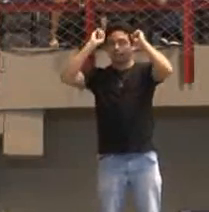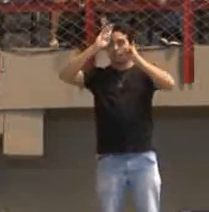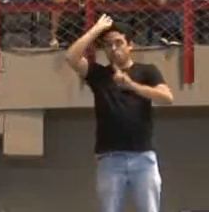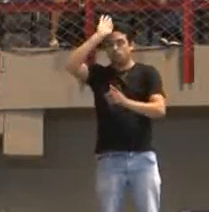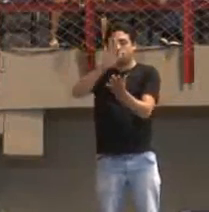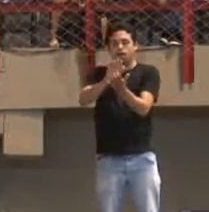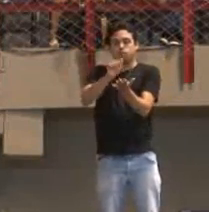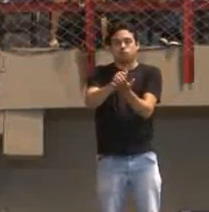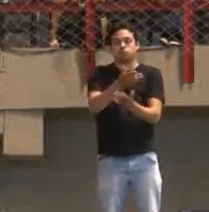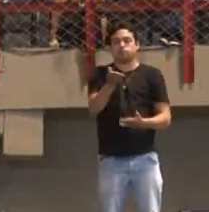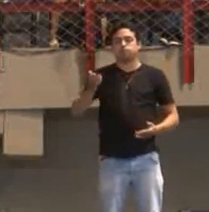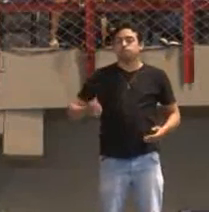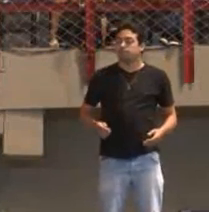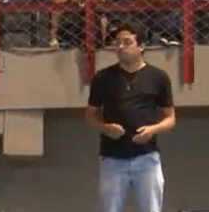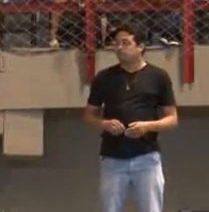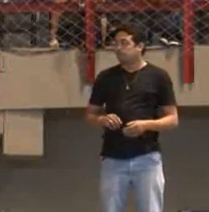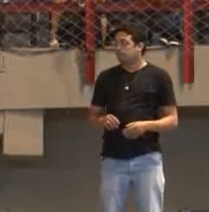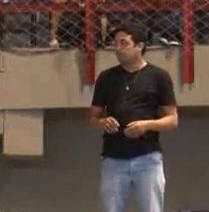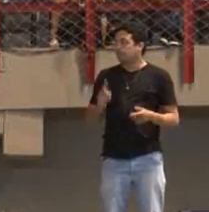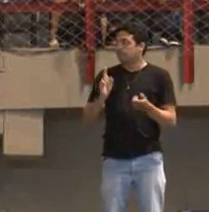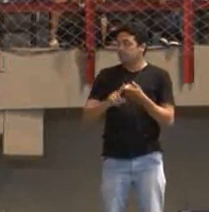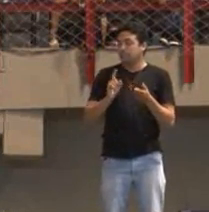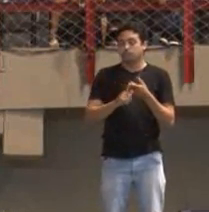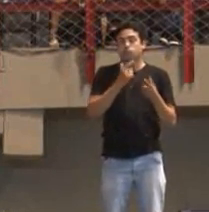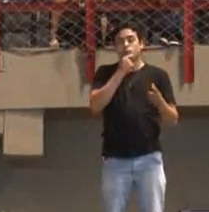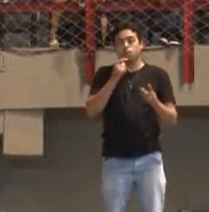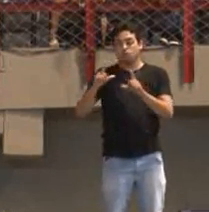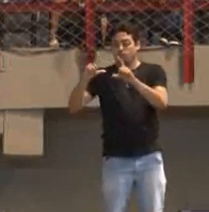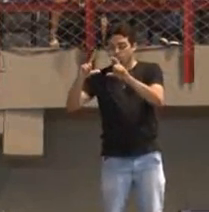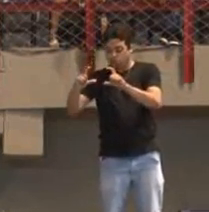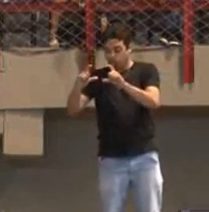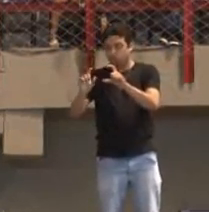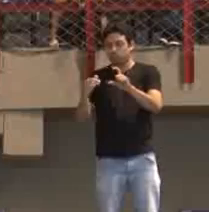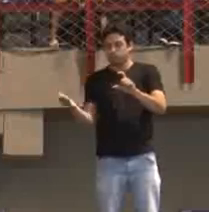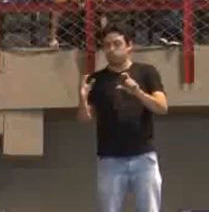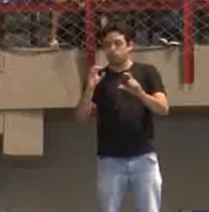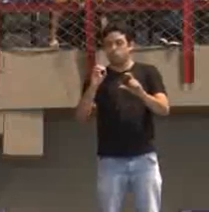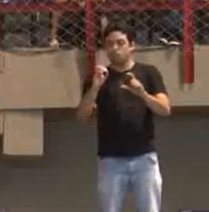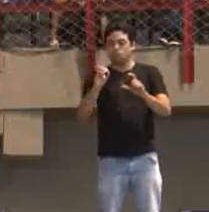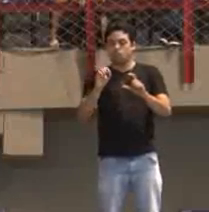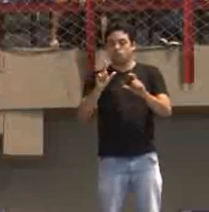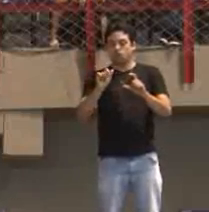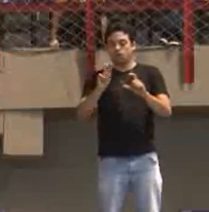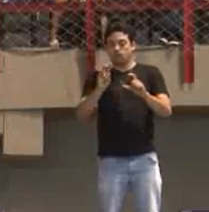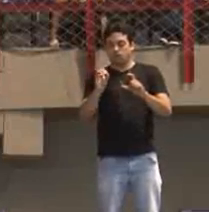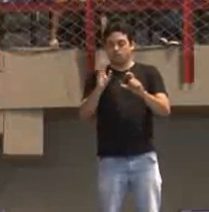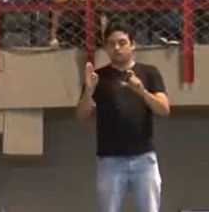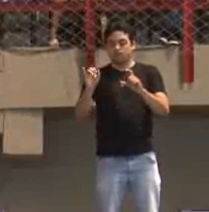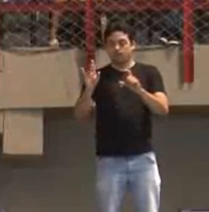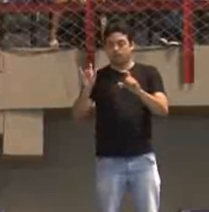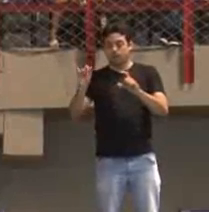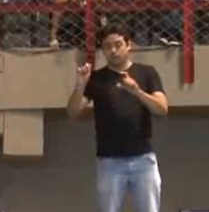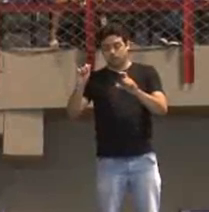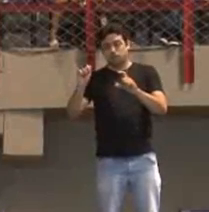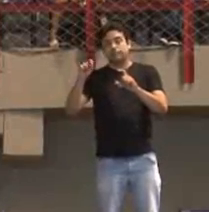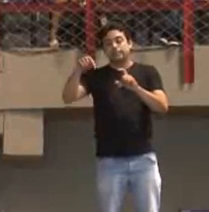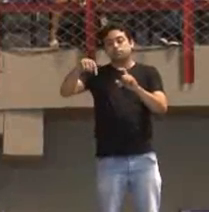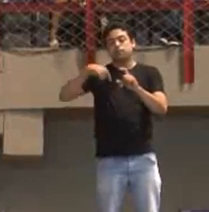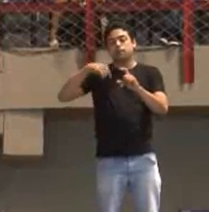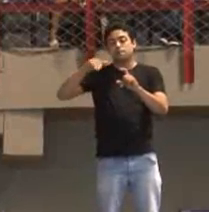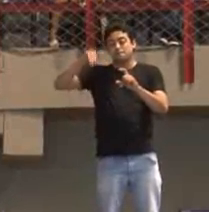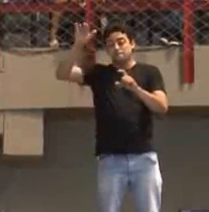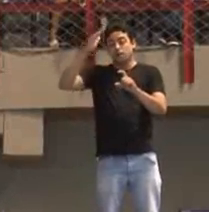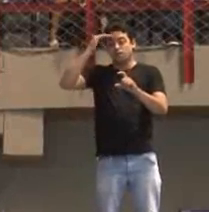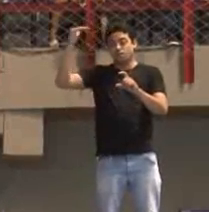Anote. Ao lado da foto do Olavo Bilac, que vai ser o nosso maior poeta até chegar